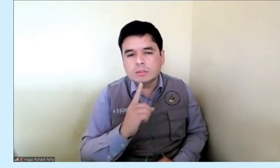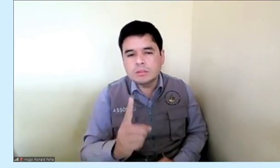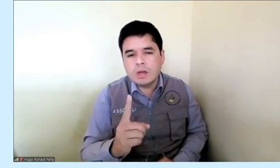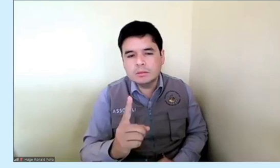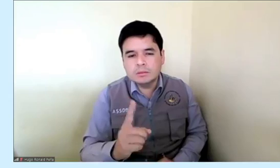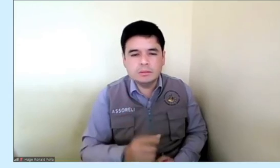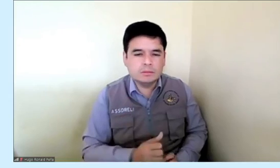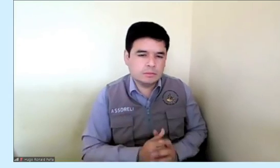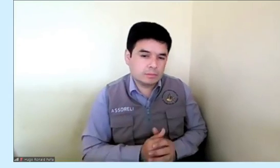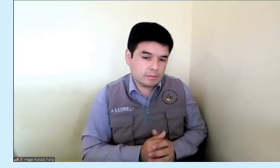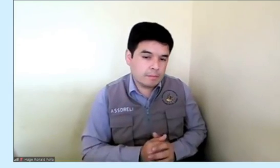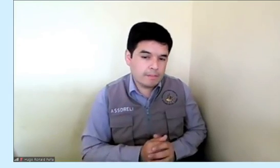¿Cómo estás?